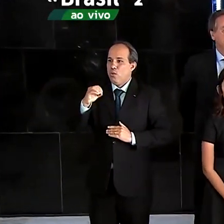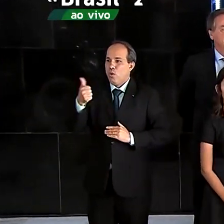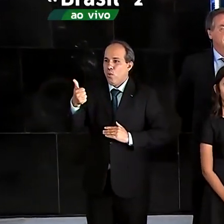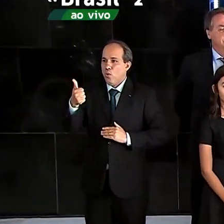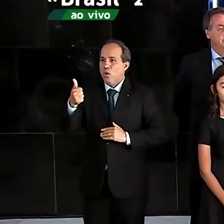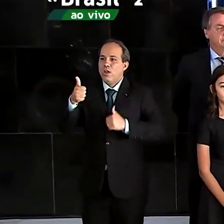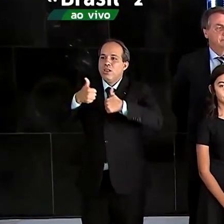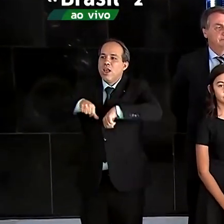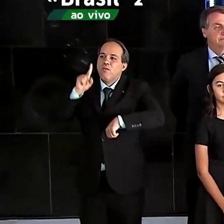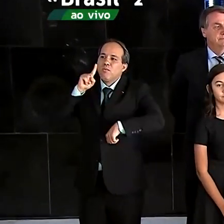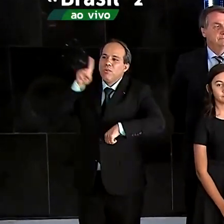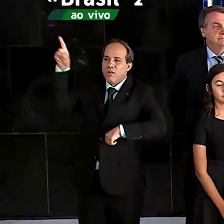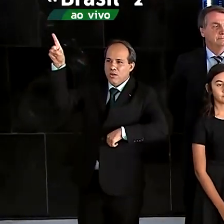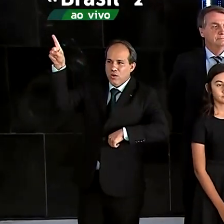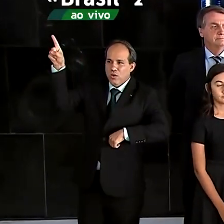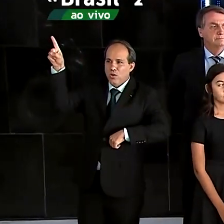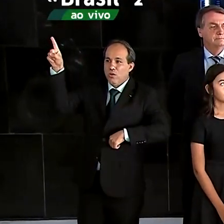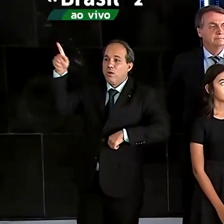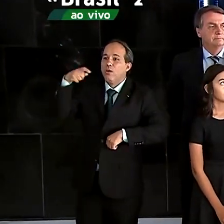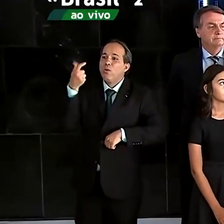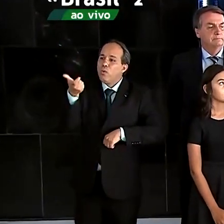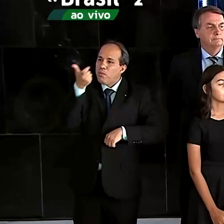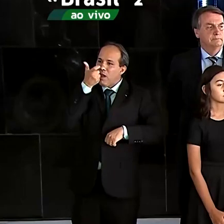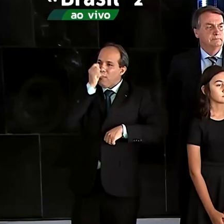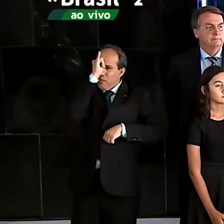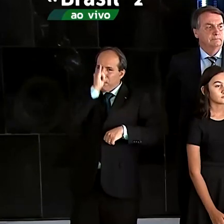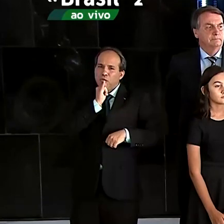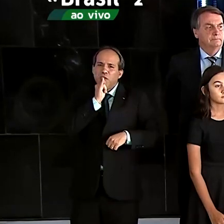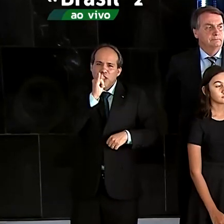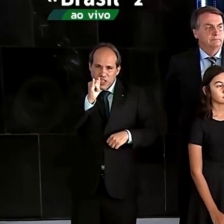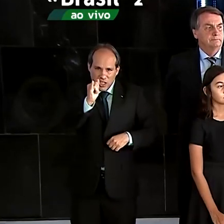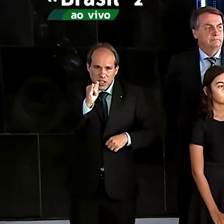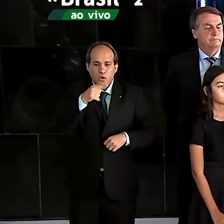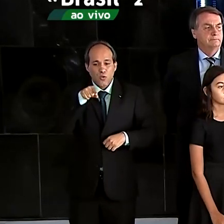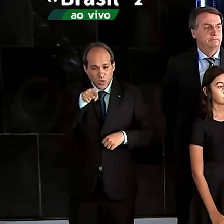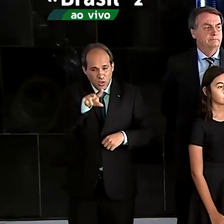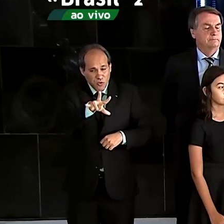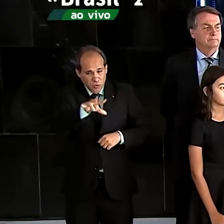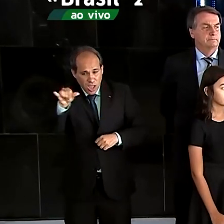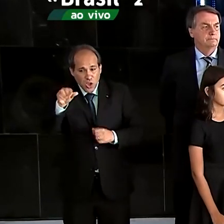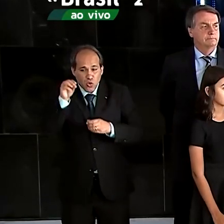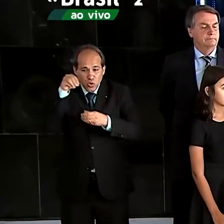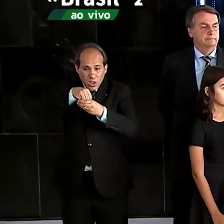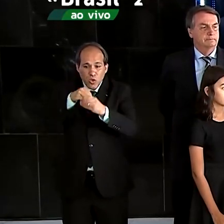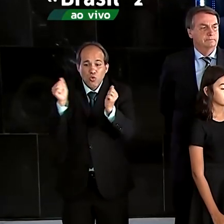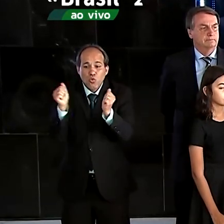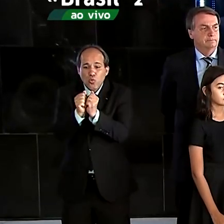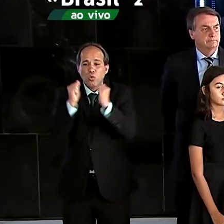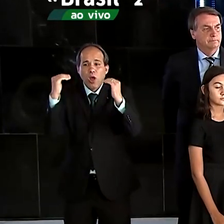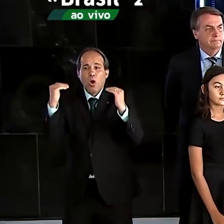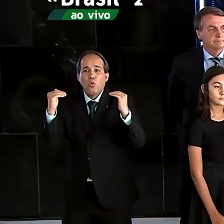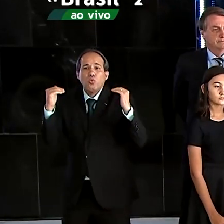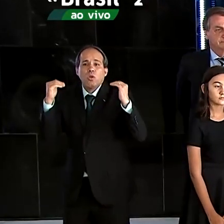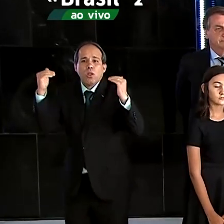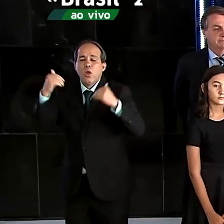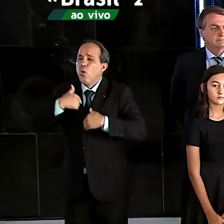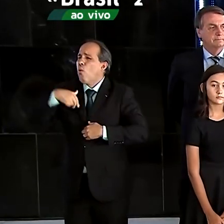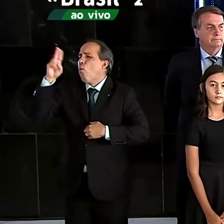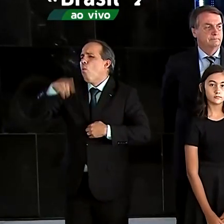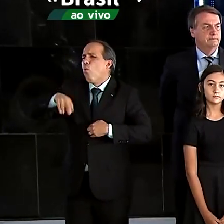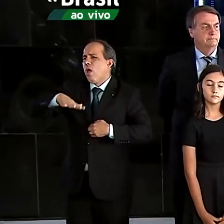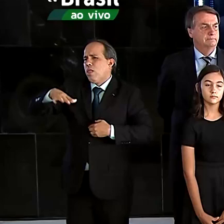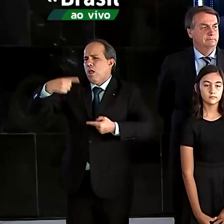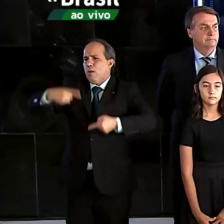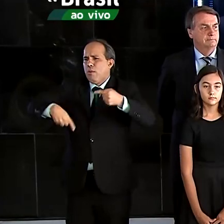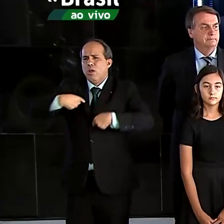nos Estados Unidos, eu recebi uma profecia que eu estaria entre as autoridades e eu, como nunca fui política,